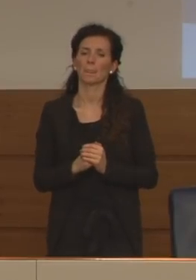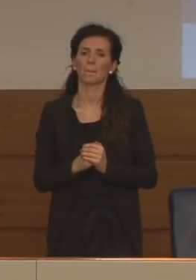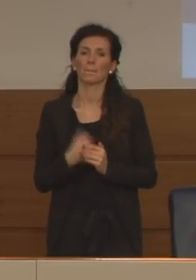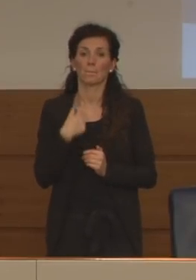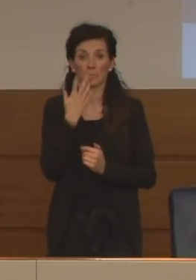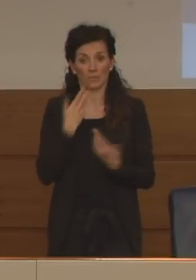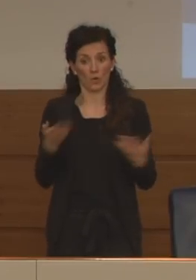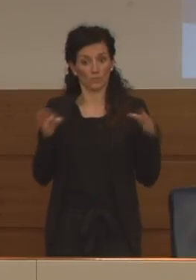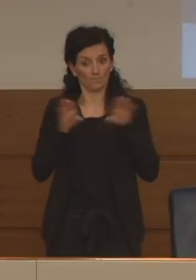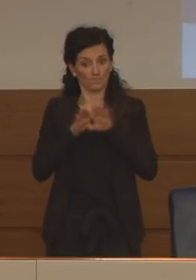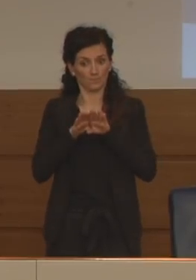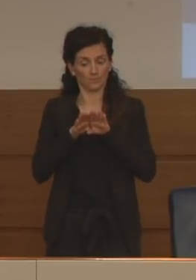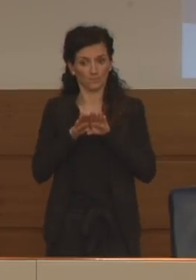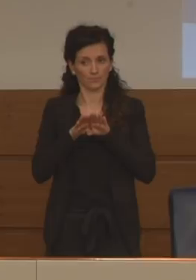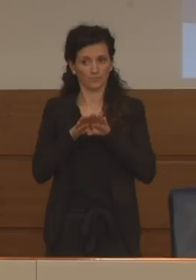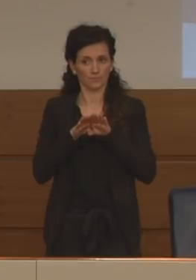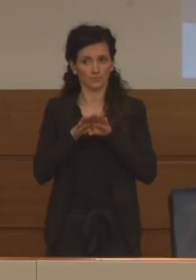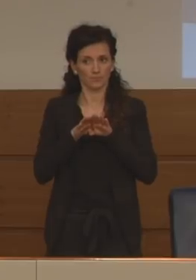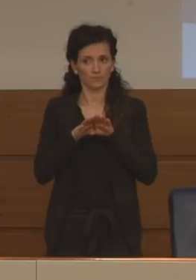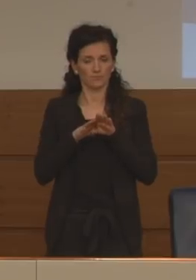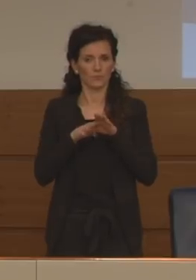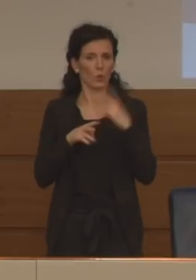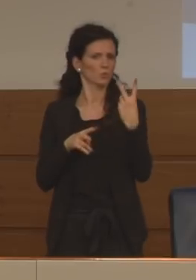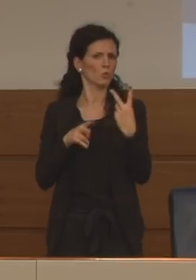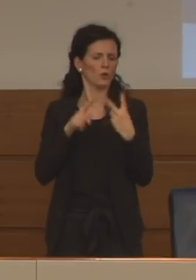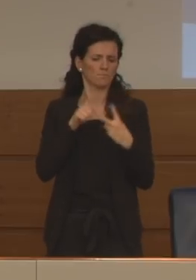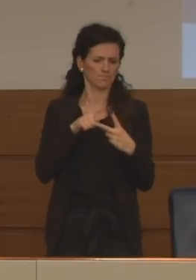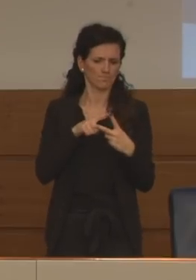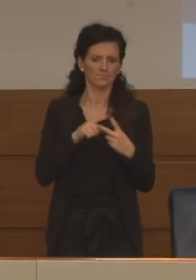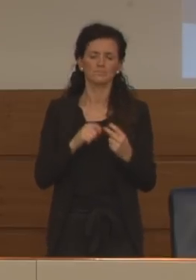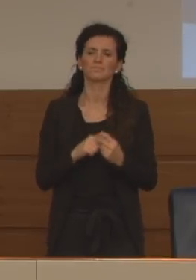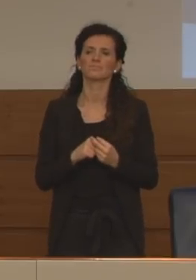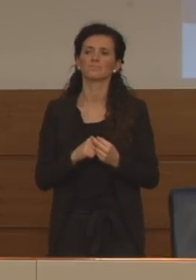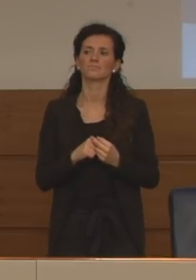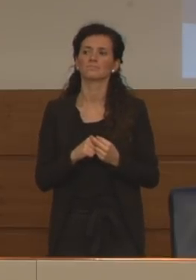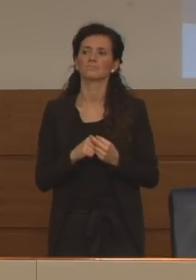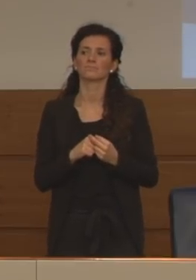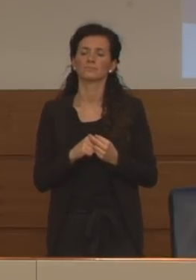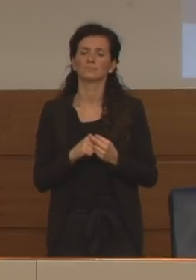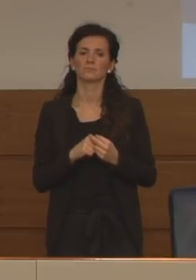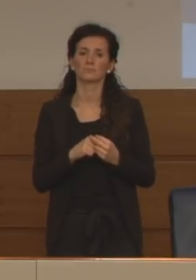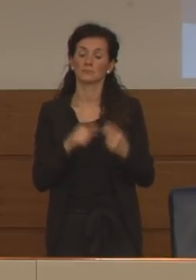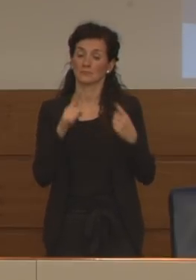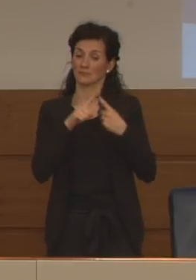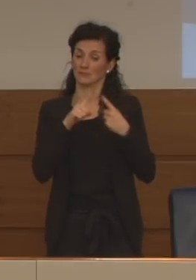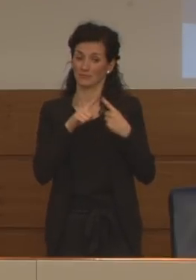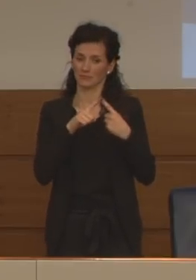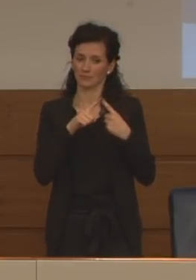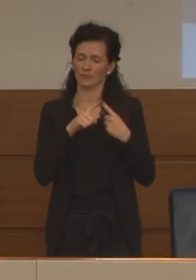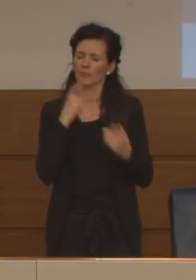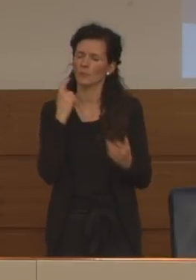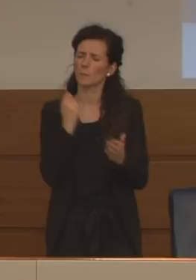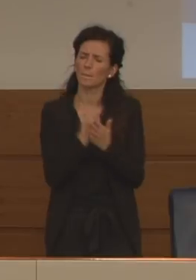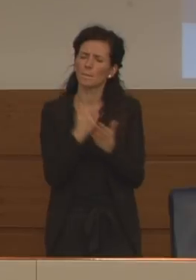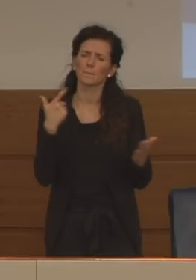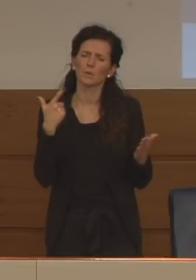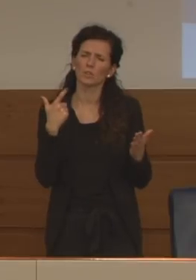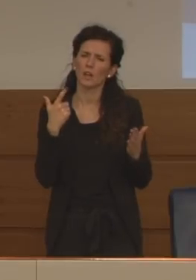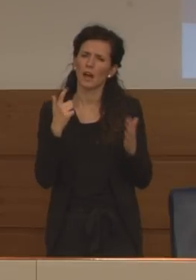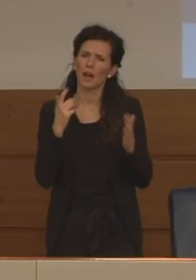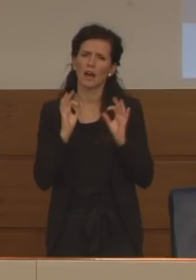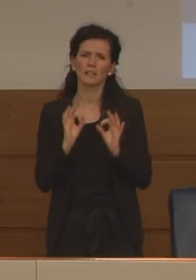considerazioni la prima l'importanza di essere tassativi